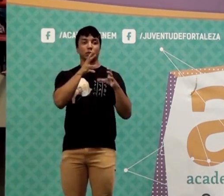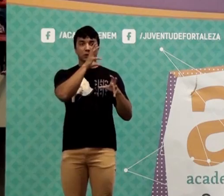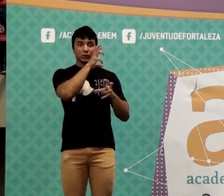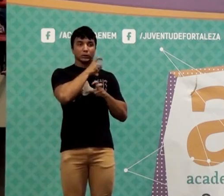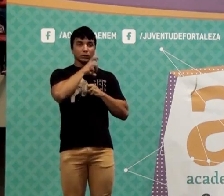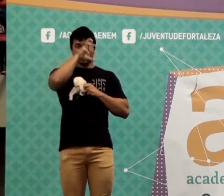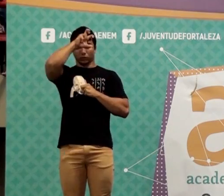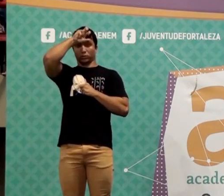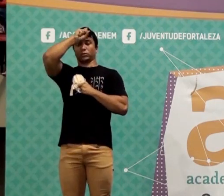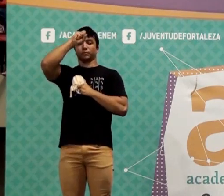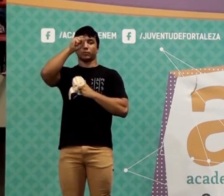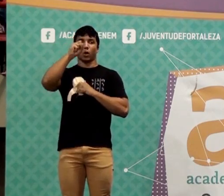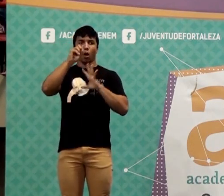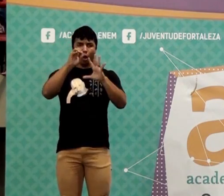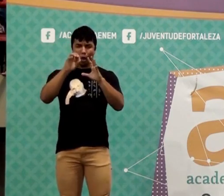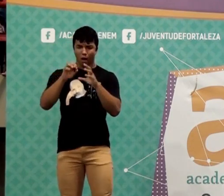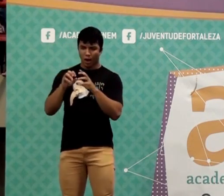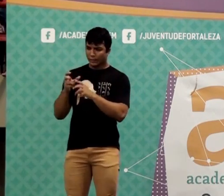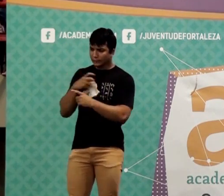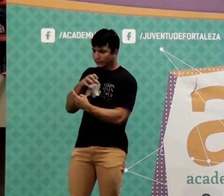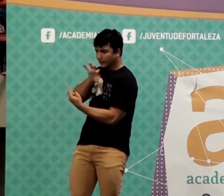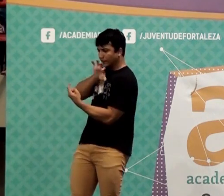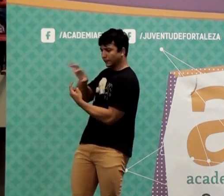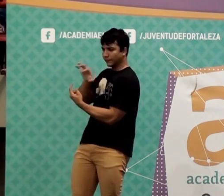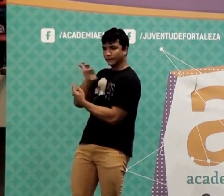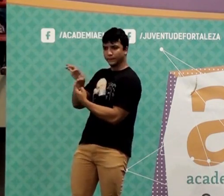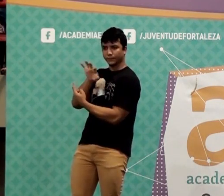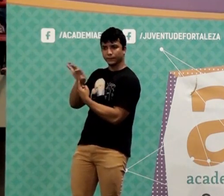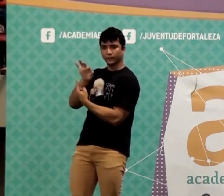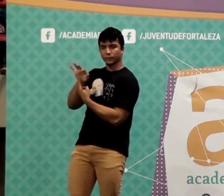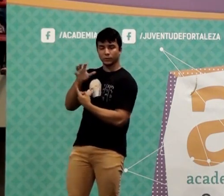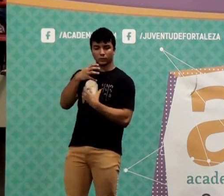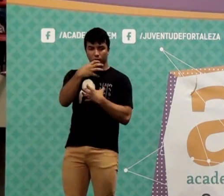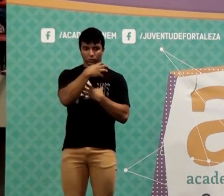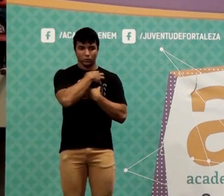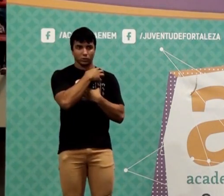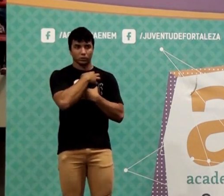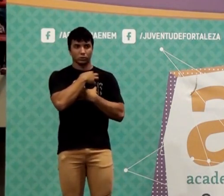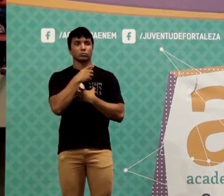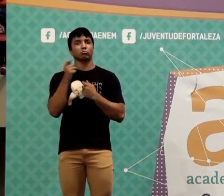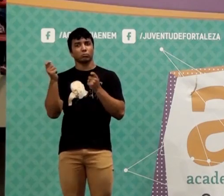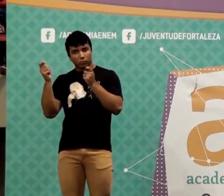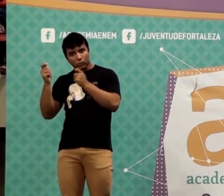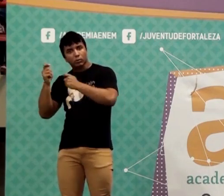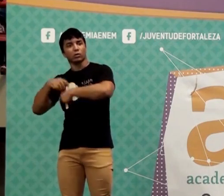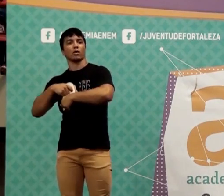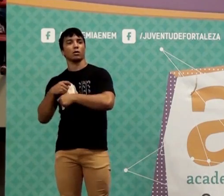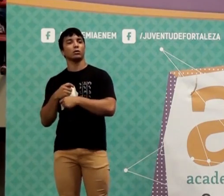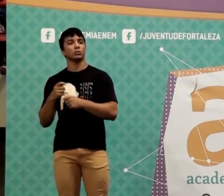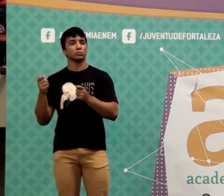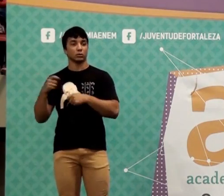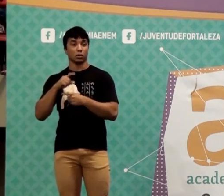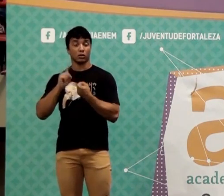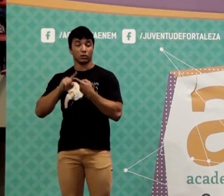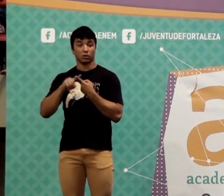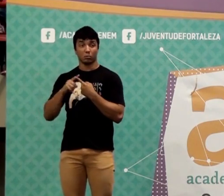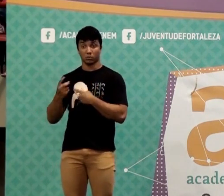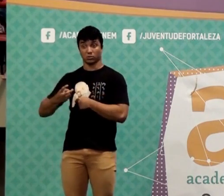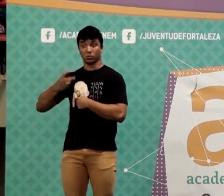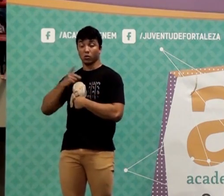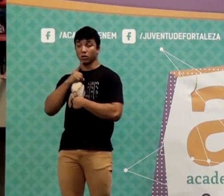o local onde Jesus tinha sido enterrado, que eles cometiam atos sexuais no local onde Jesus foi crucificado,